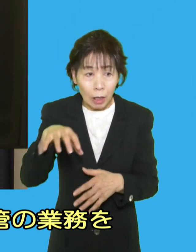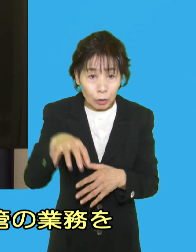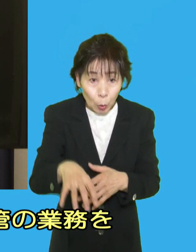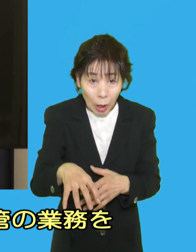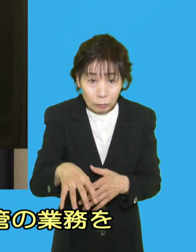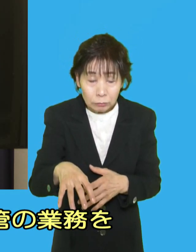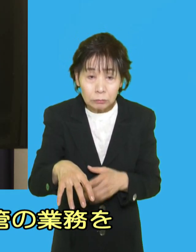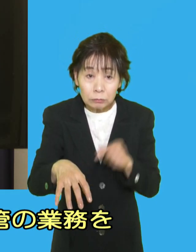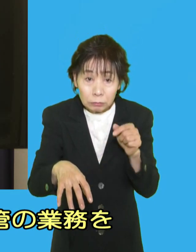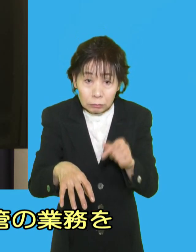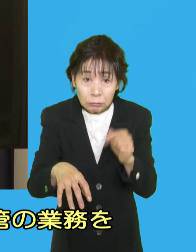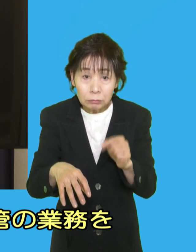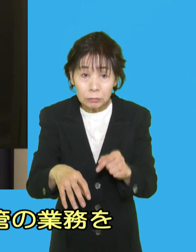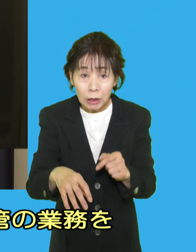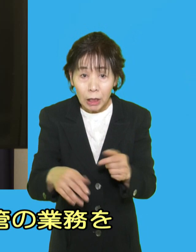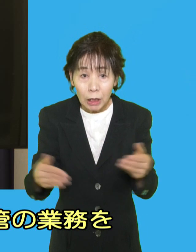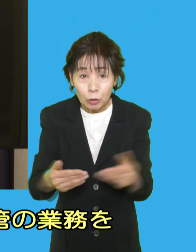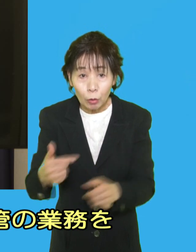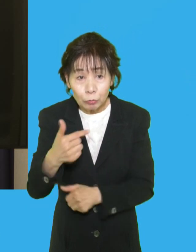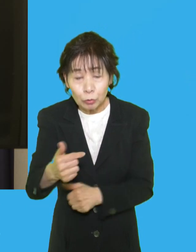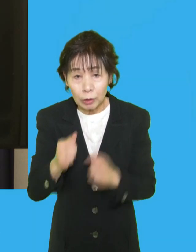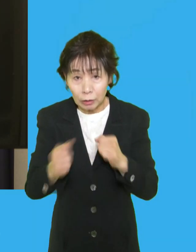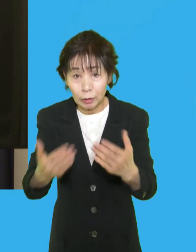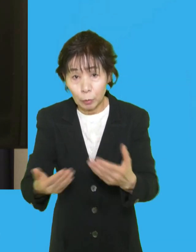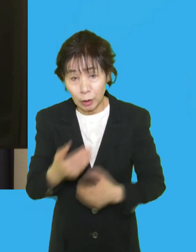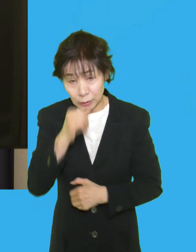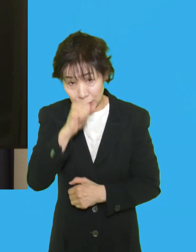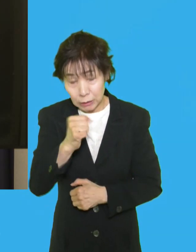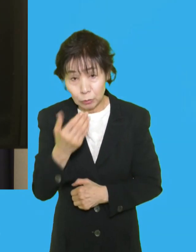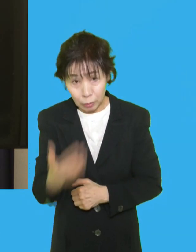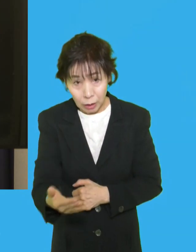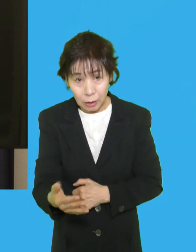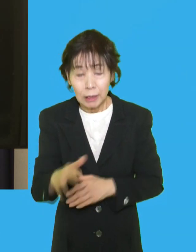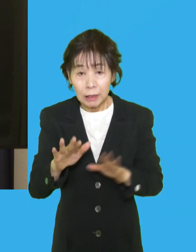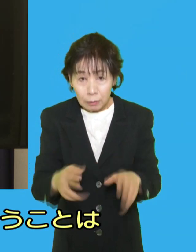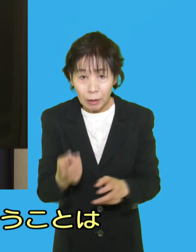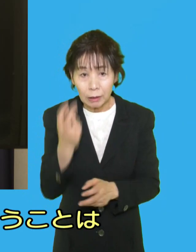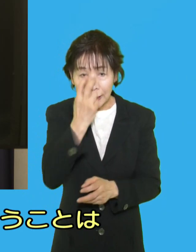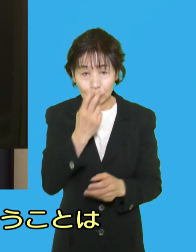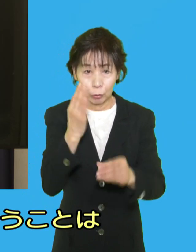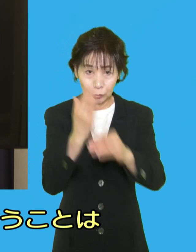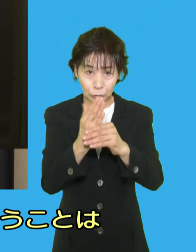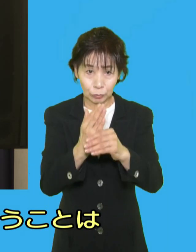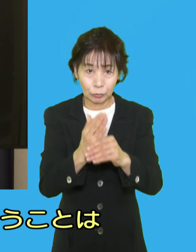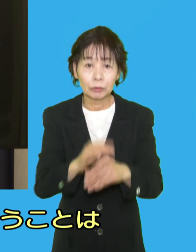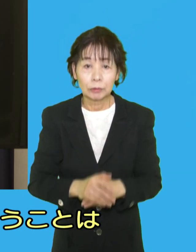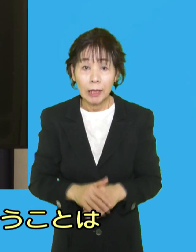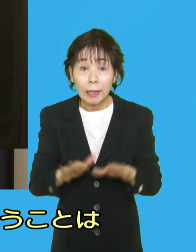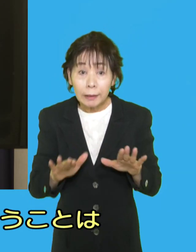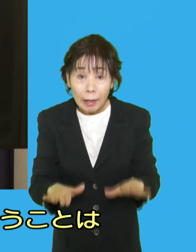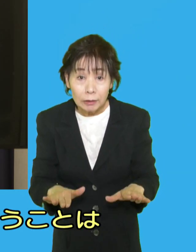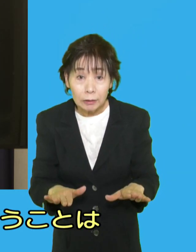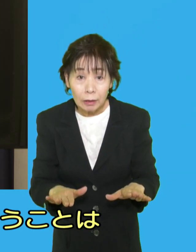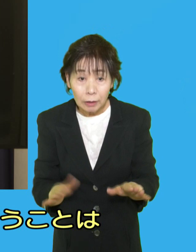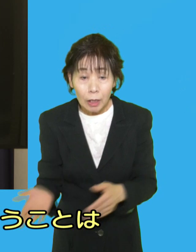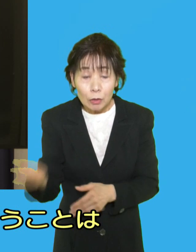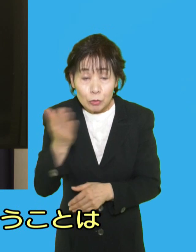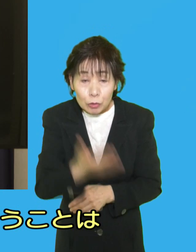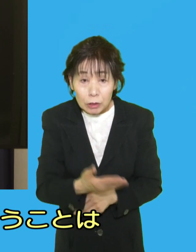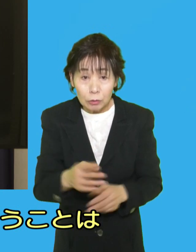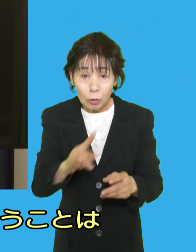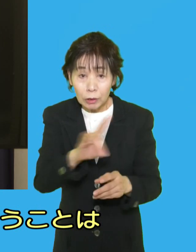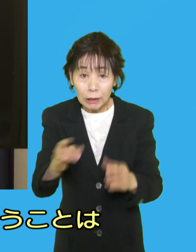所管の業務をしていただいたらいいのかということを今検討をしています。まあ、現時点でその次の議会にということ